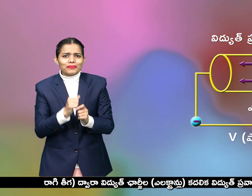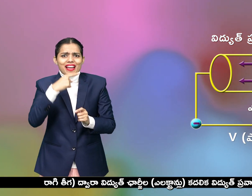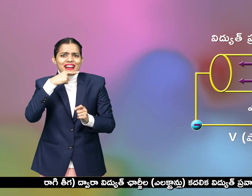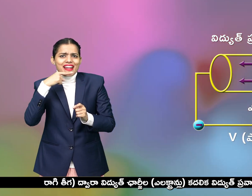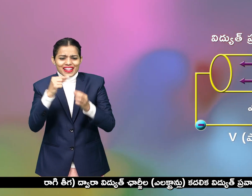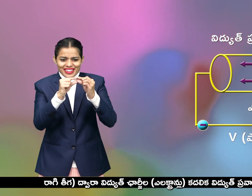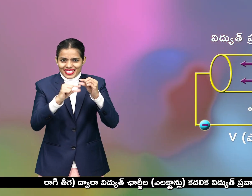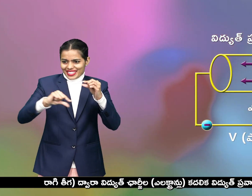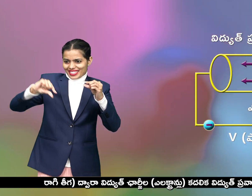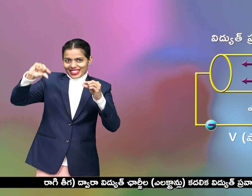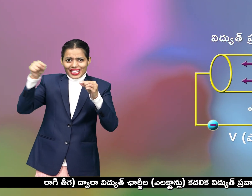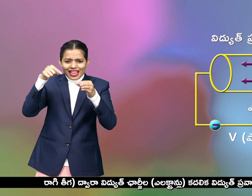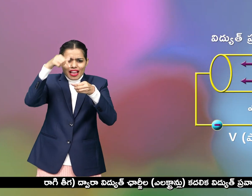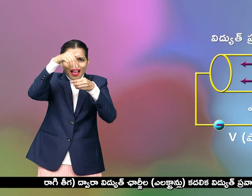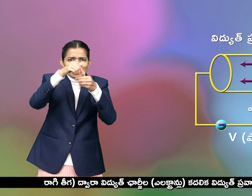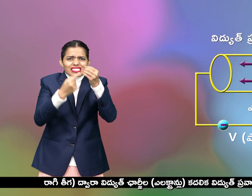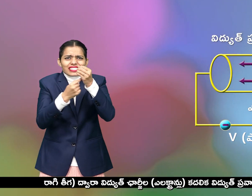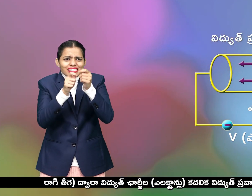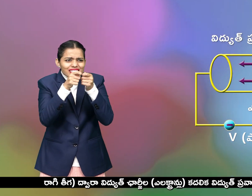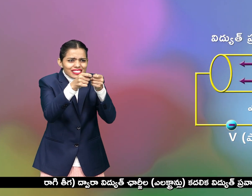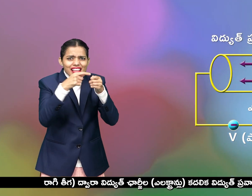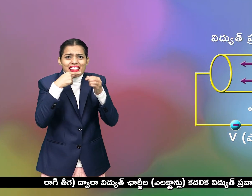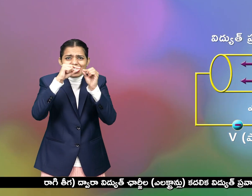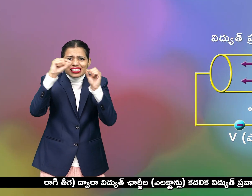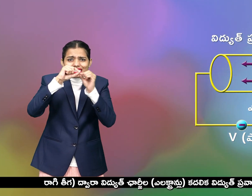విద్యుత్ ప్రవాహాన్ని ఏర్పరుస్తుంది.